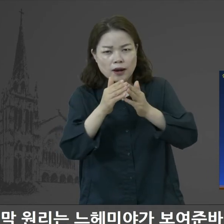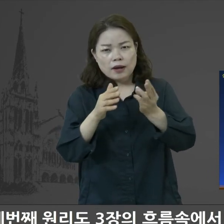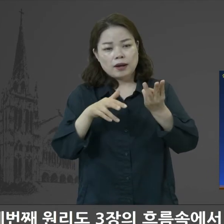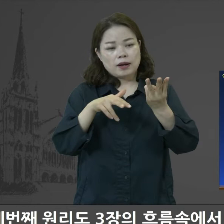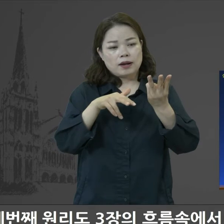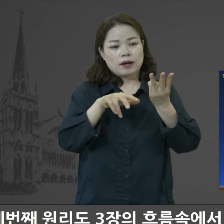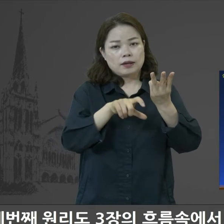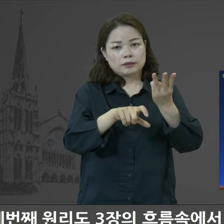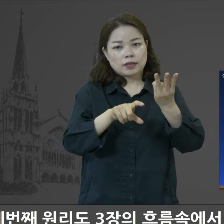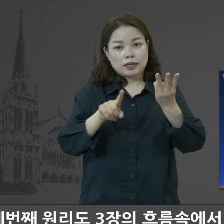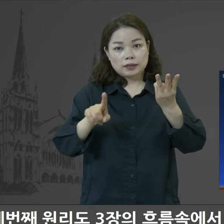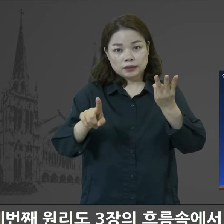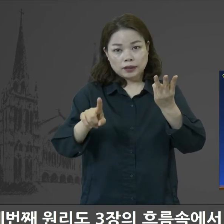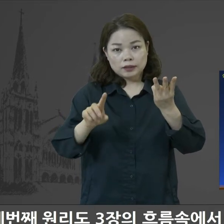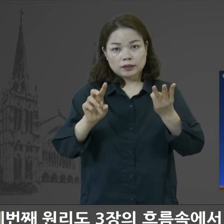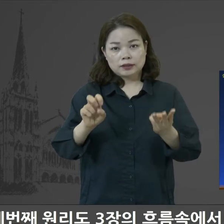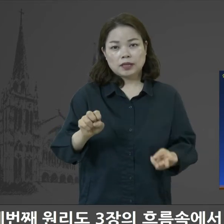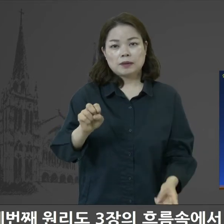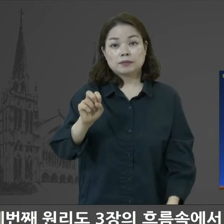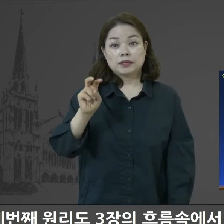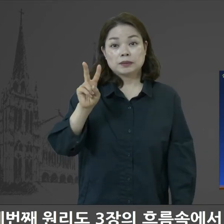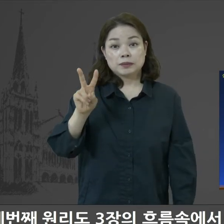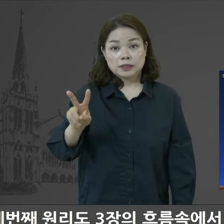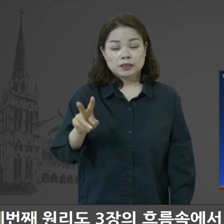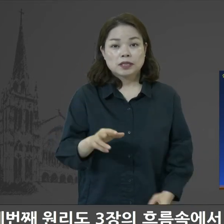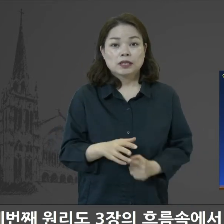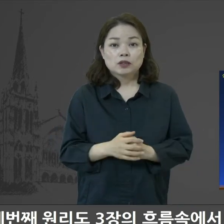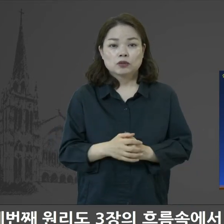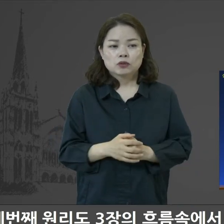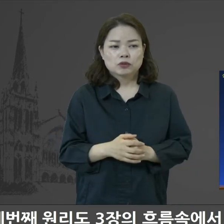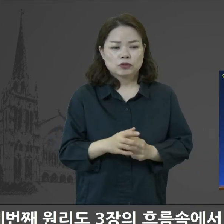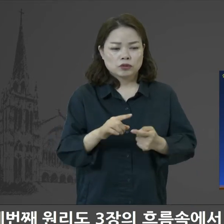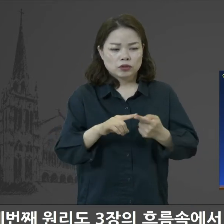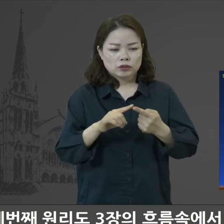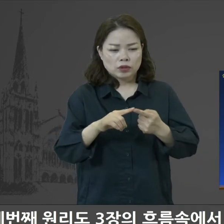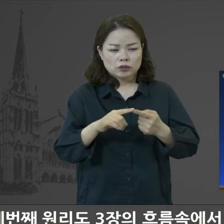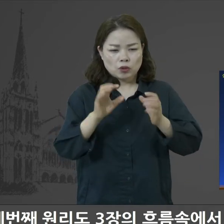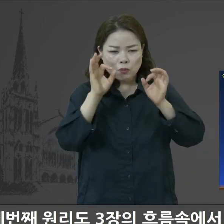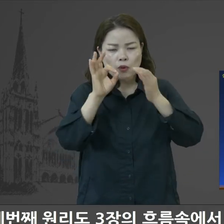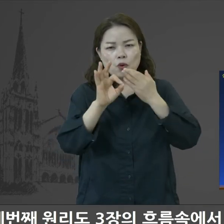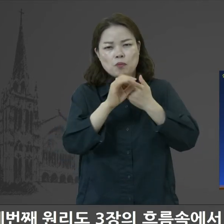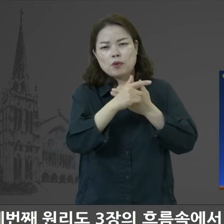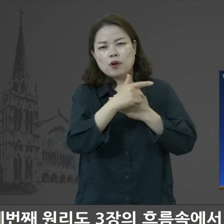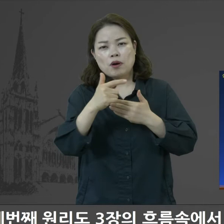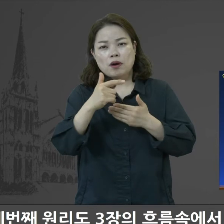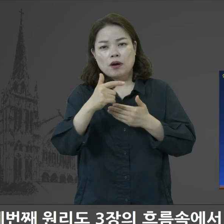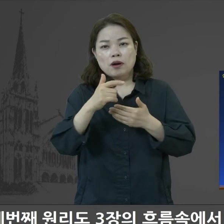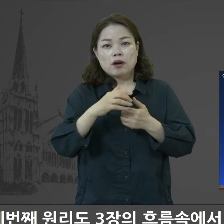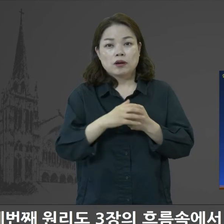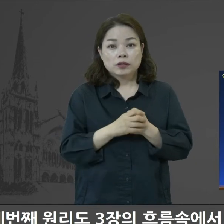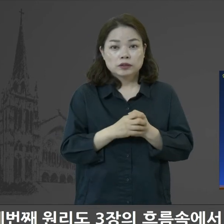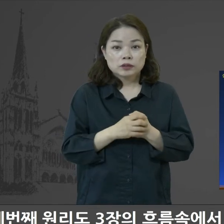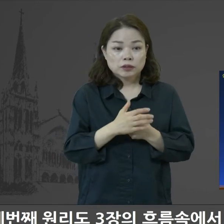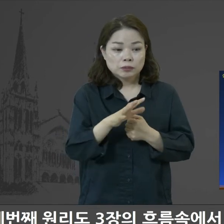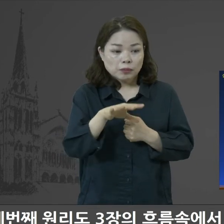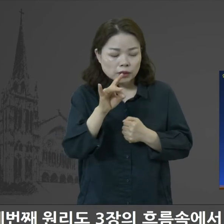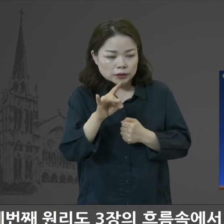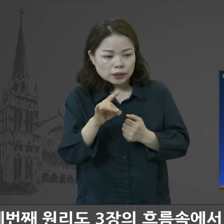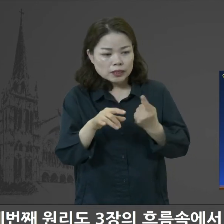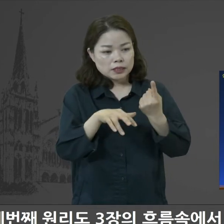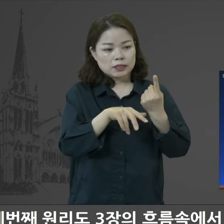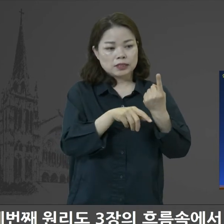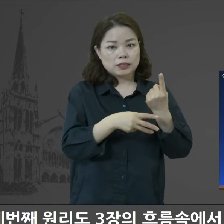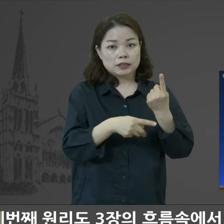3장 1절부터 32절까지 그 흐름, 구성과 구조를 보면 매우 규칙적입니다. 자, 먼저